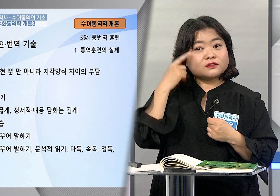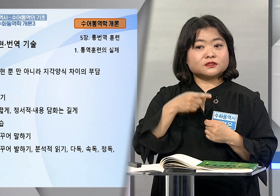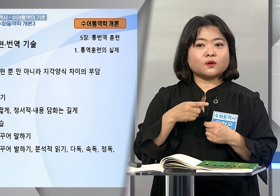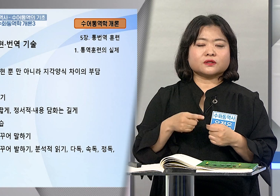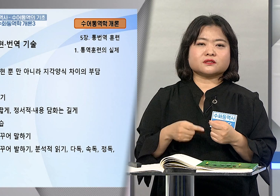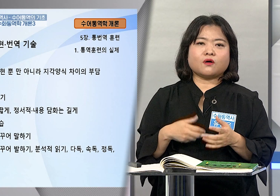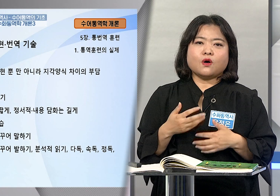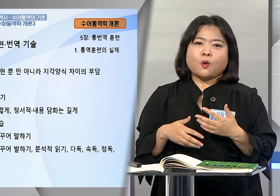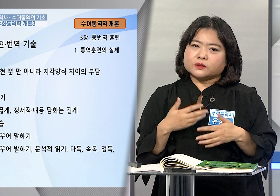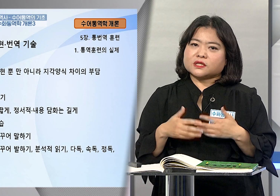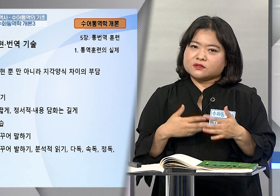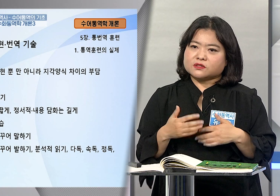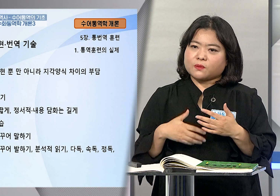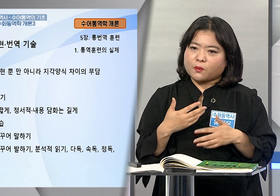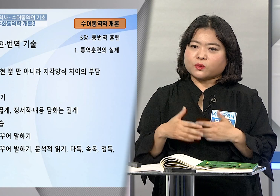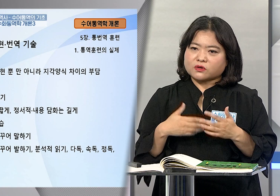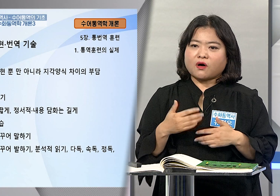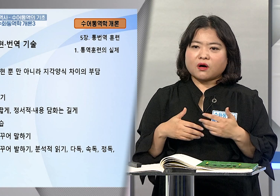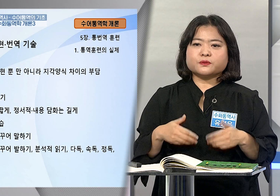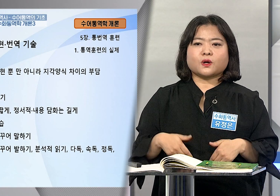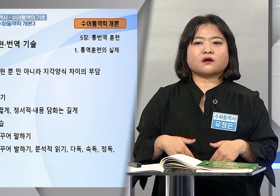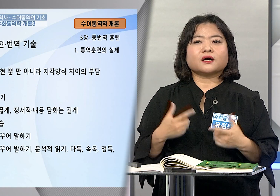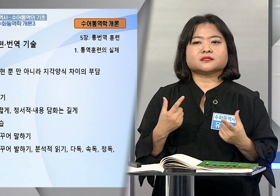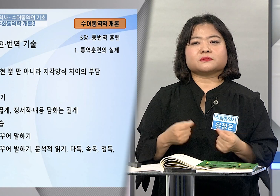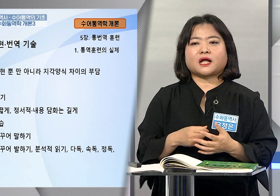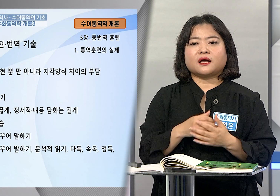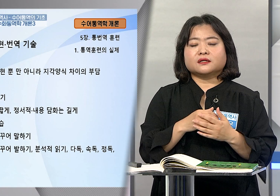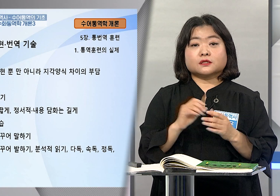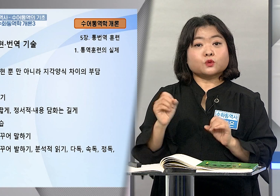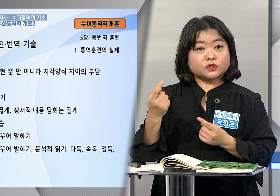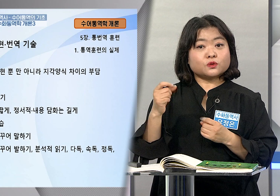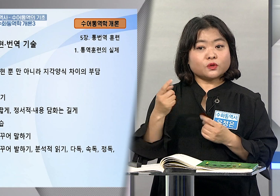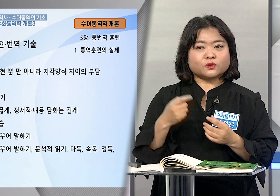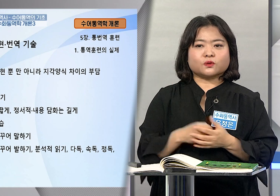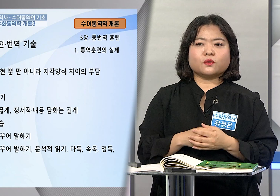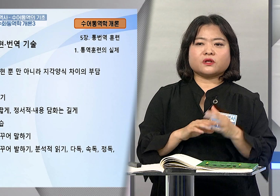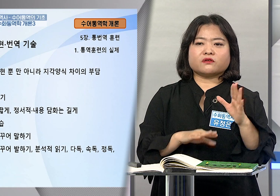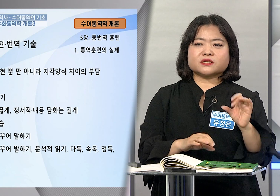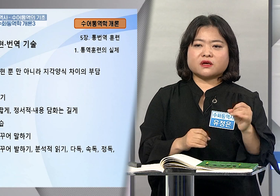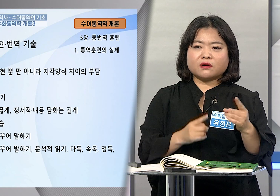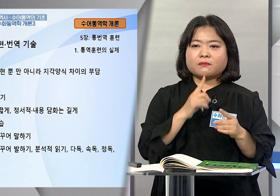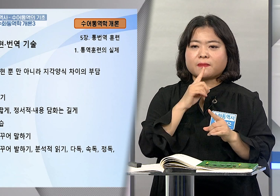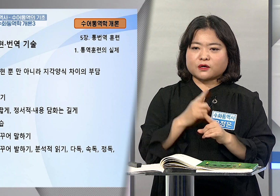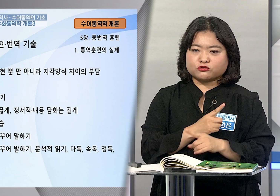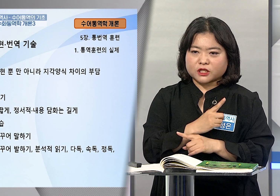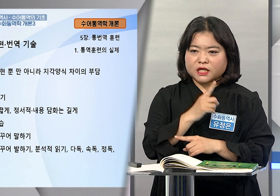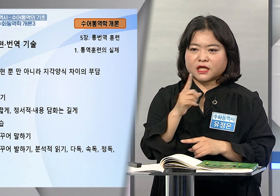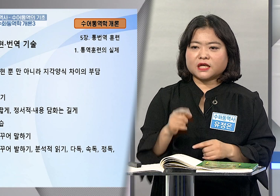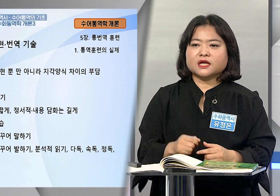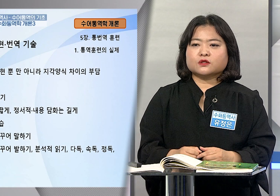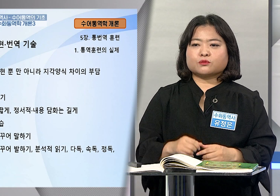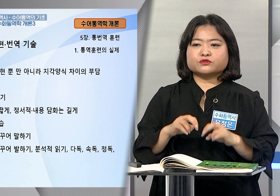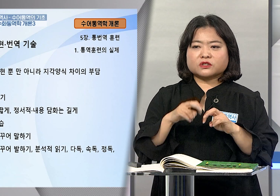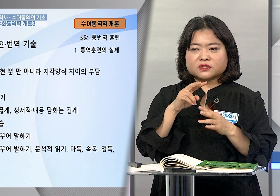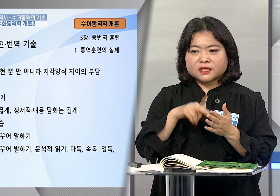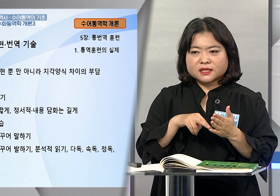생각하거든요. 그래서 혼자서 연습해보는 거 필요한 것 같습니다. 그 동시통역으로 내용의 재현, 말 바꾸기, 또 분석적